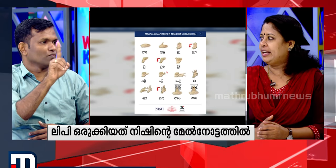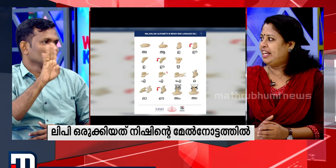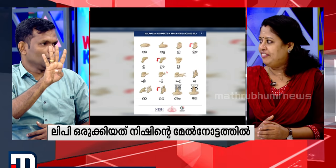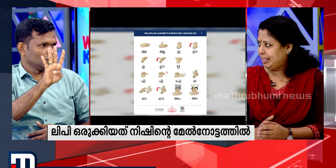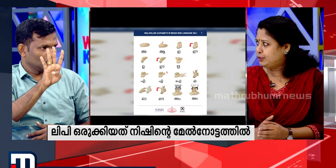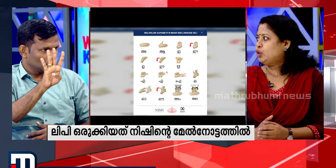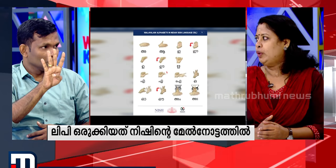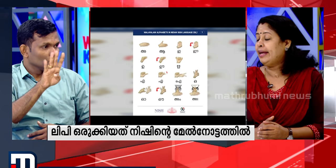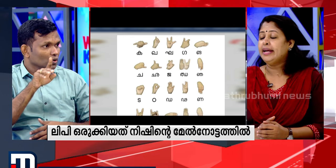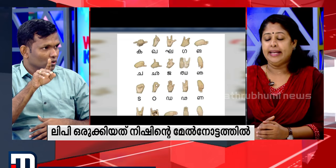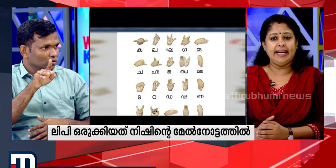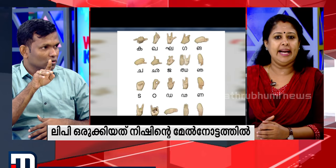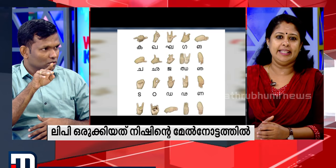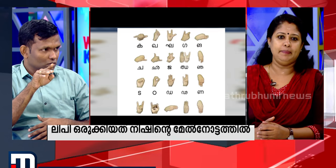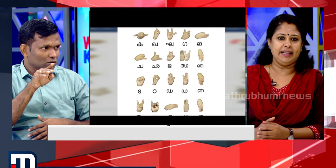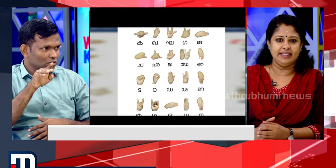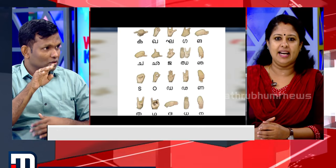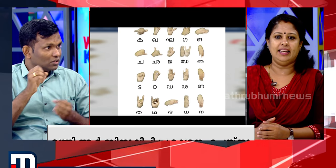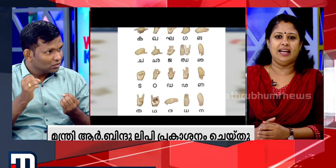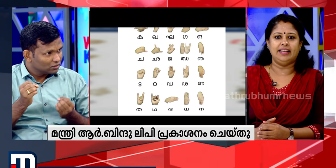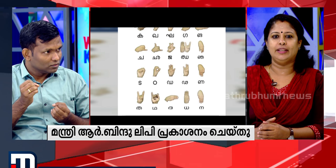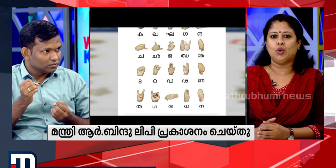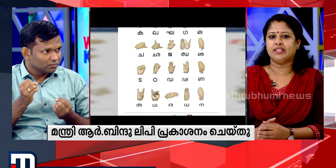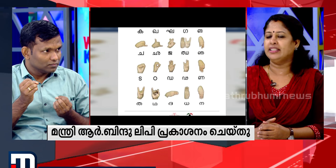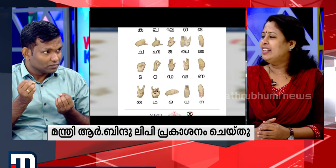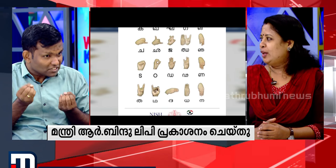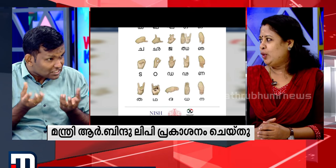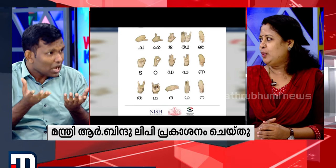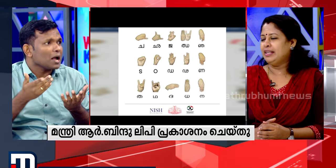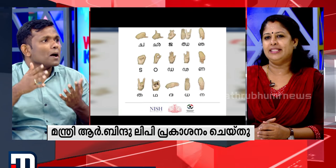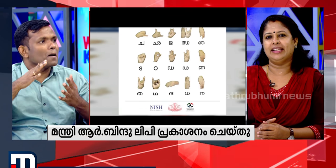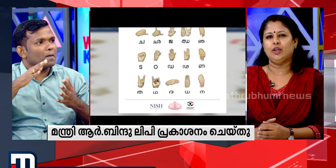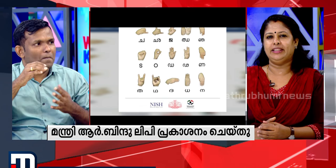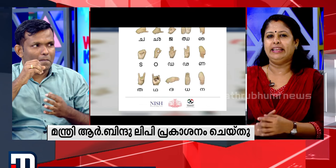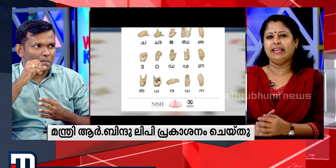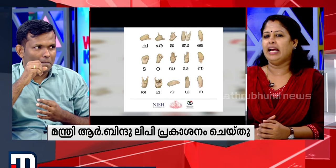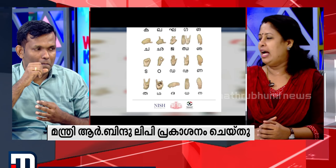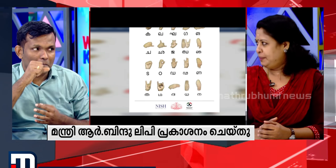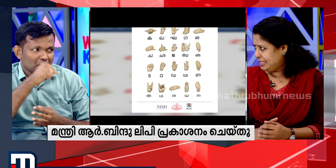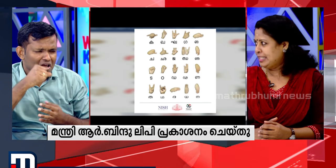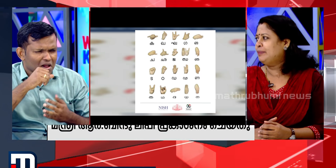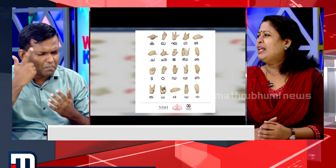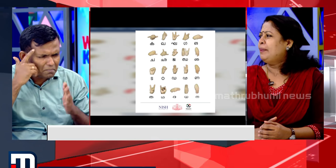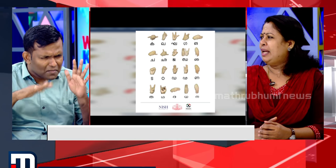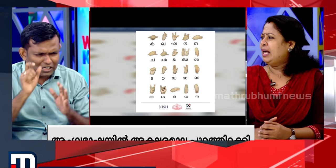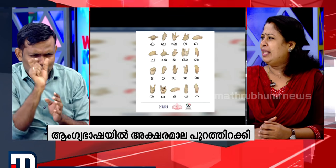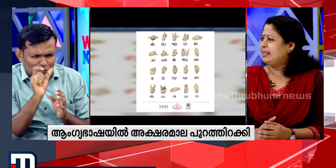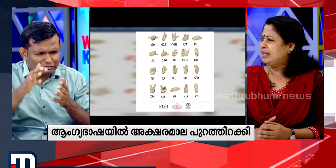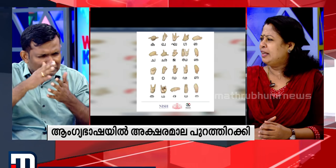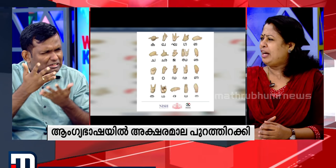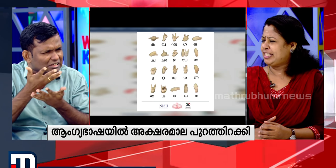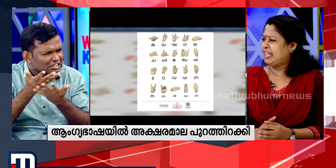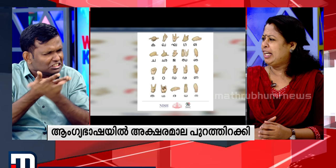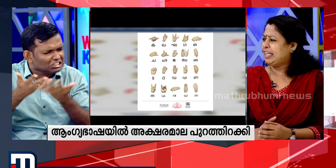പുള്ളിക്കാരനും പുള്ളിക്കാരൻ്റെ വൈഫും കൂടെ 2014 ഇതിനെക്കുറിച്ച് ഒരു ഇങ്ങനെ ഒരു തിങ്കിങ് ആരംഭിച്ചതും